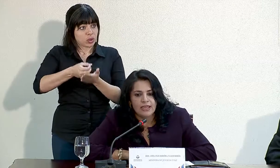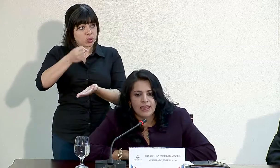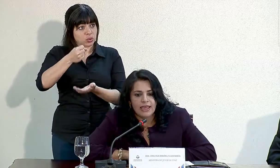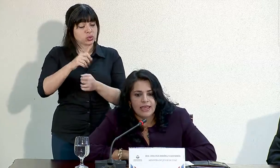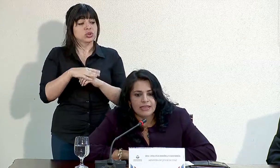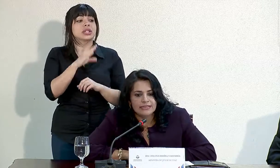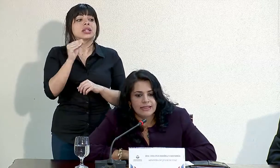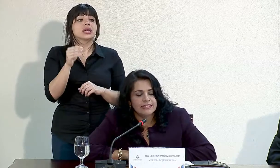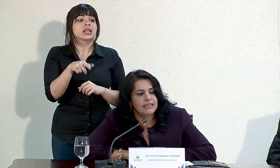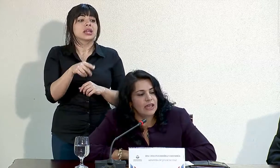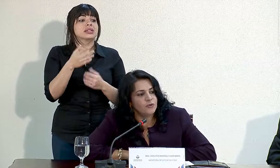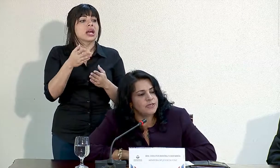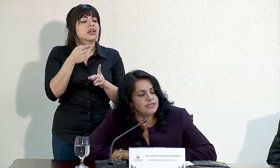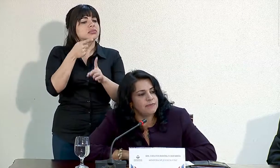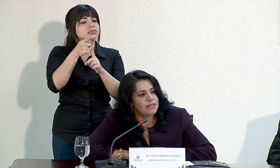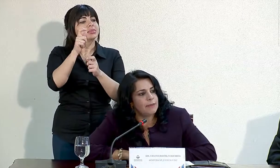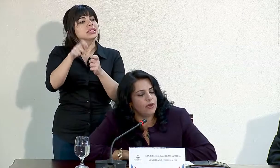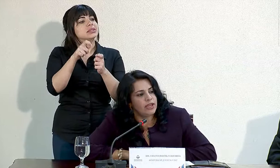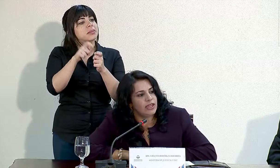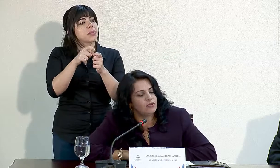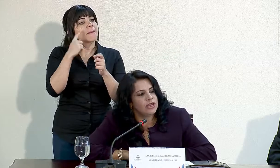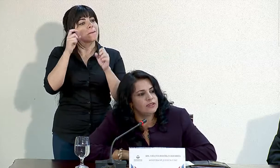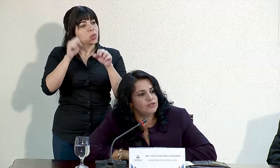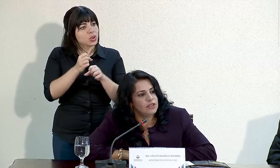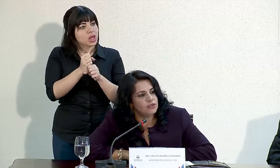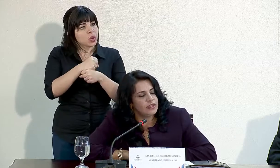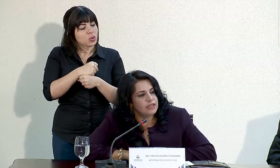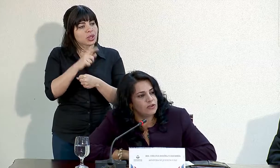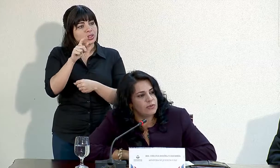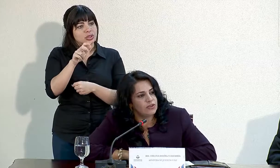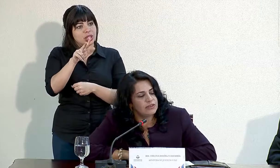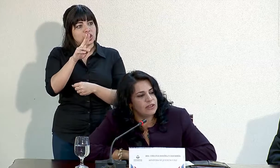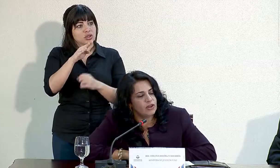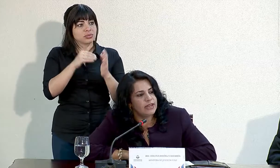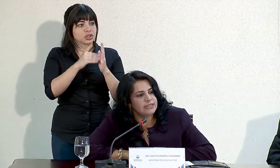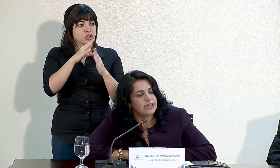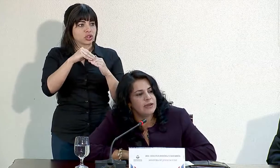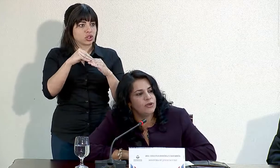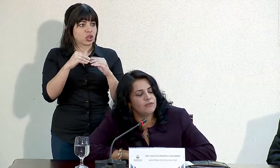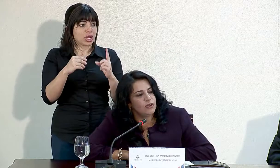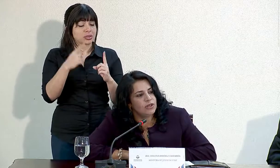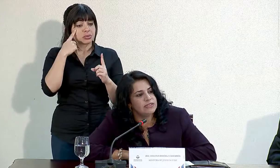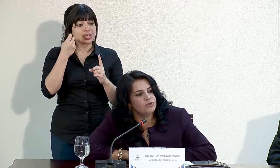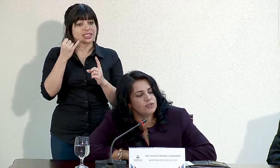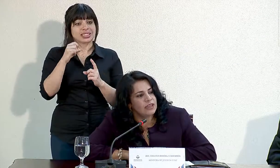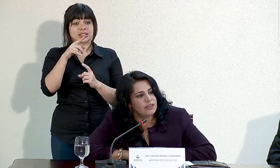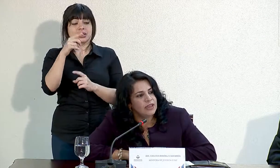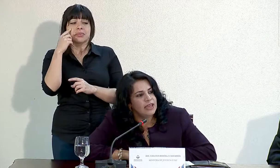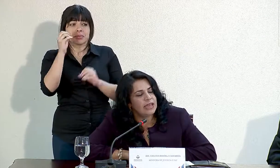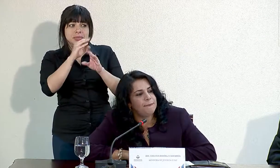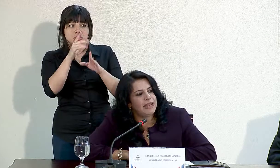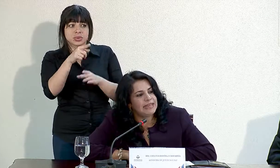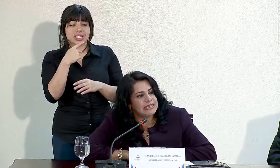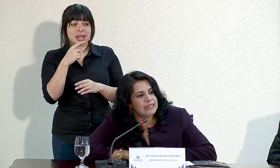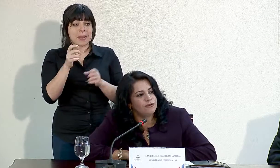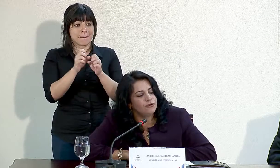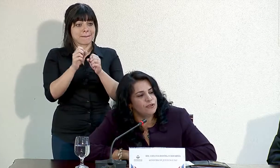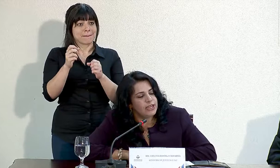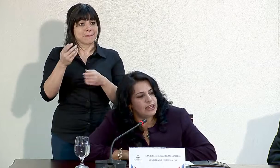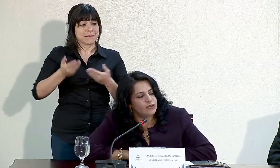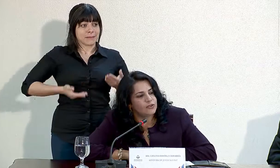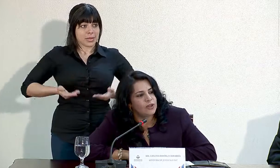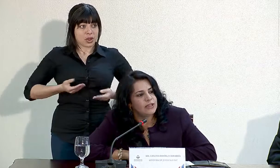y que están destinados precisamente a poder ejecutar esos 132 millones de dólares. Porque figúrese usted que la planilla